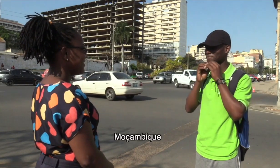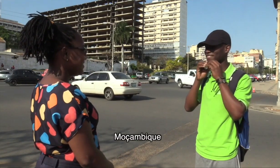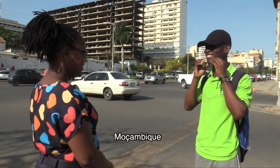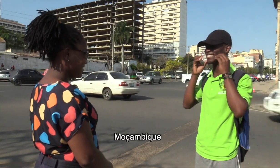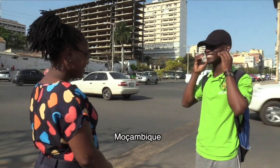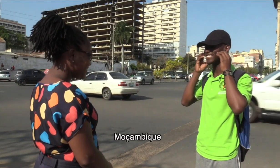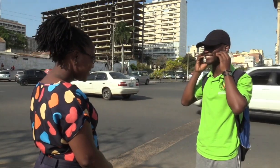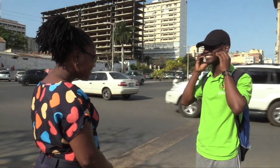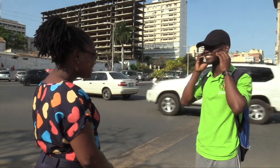Moçambique,